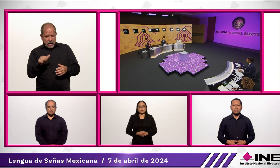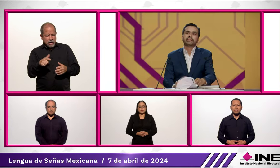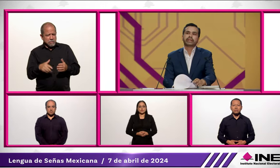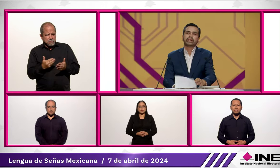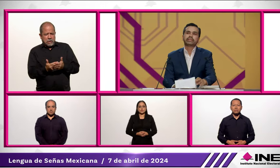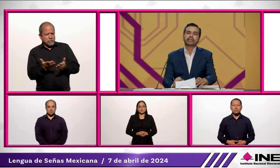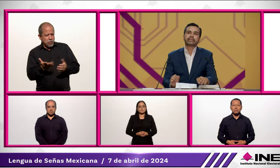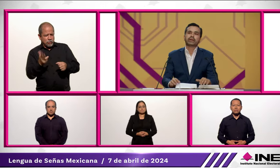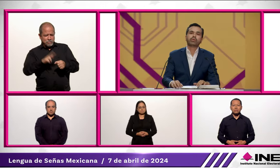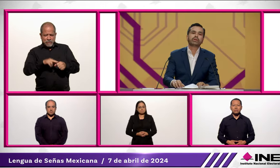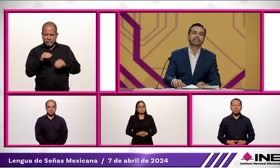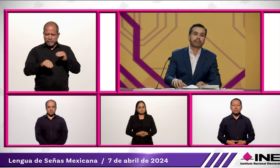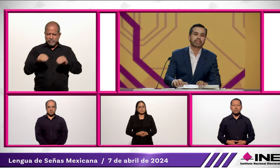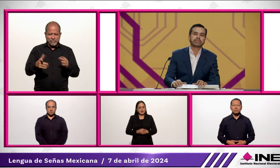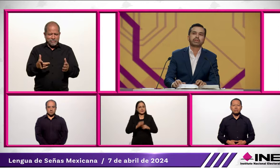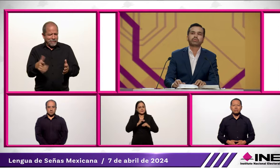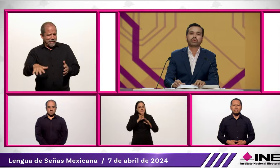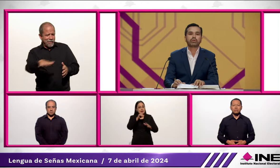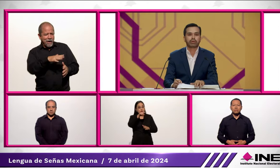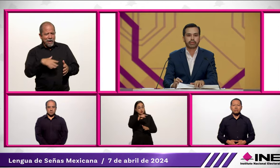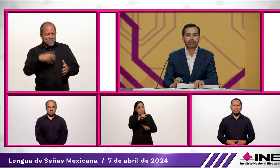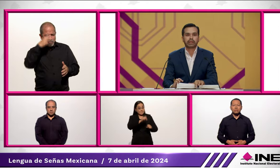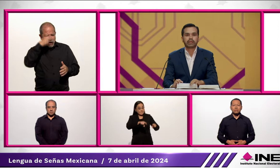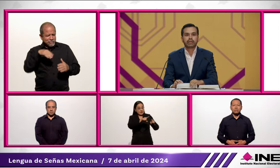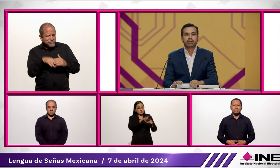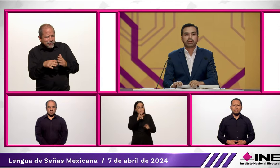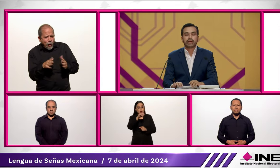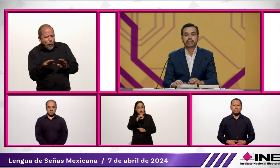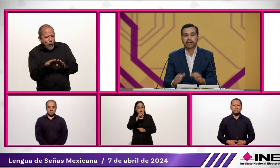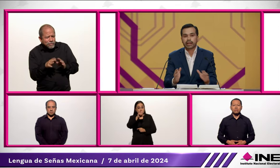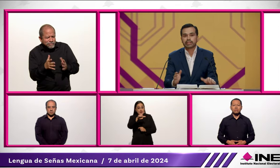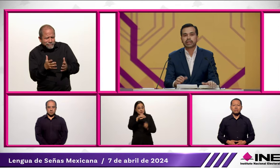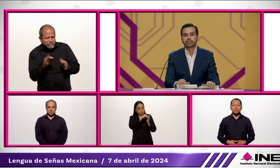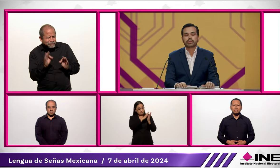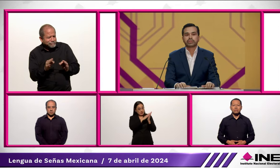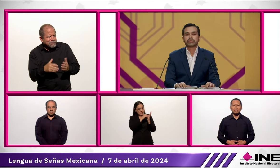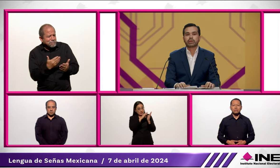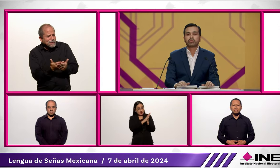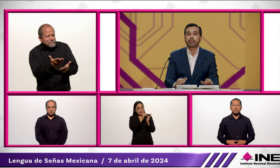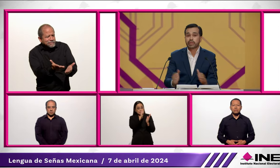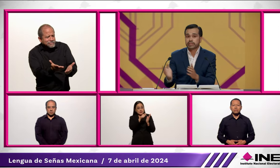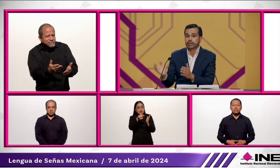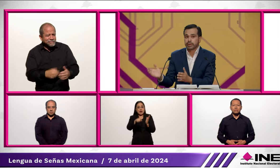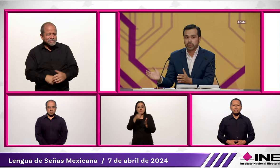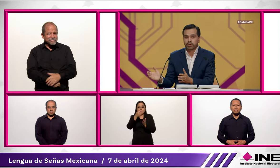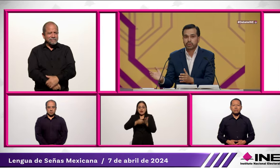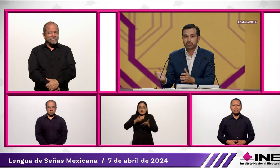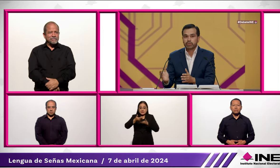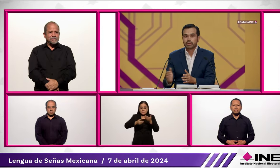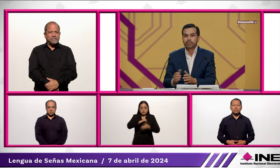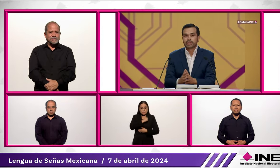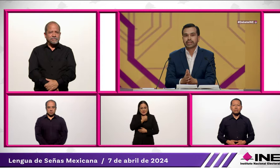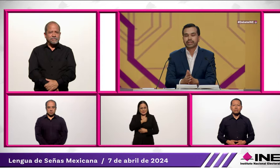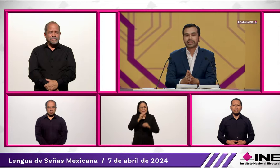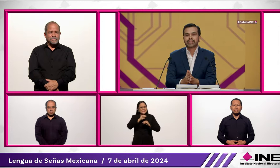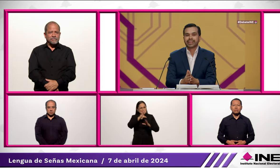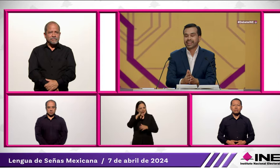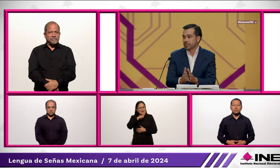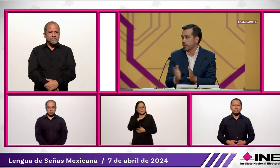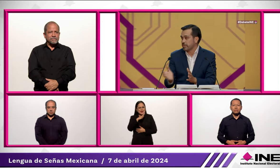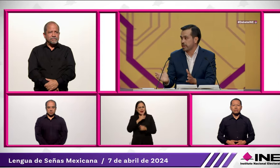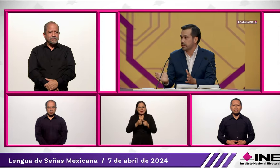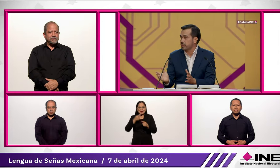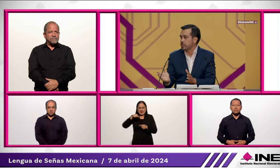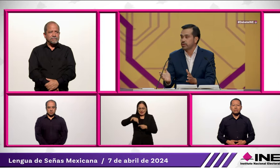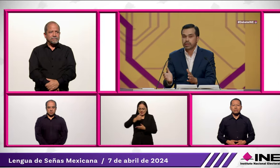mexicanos? Así es, y según esa misma institución, Coneval, esa carencia en los servicios de salud también se vivió